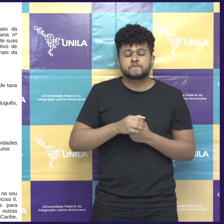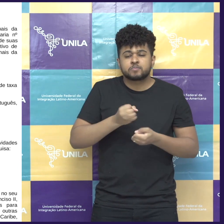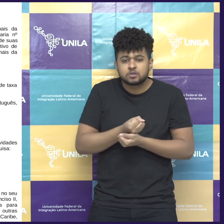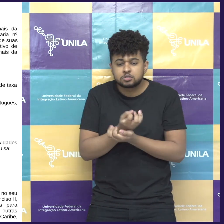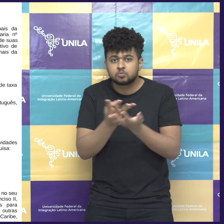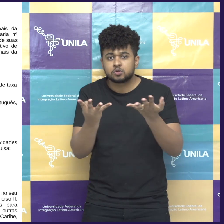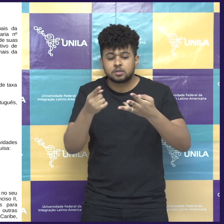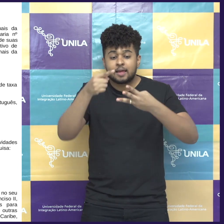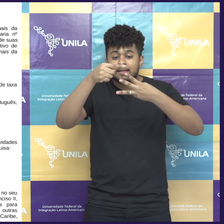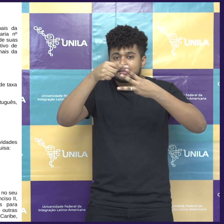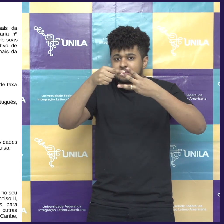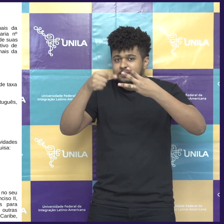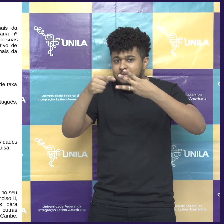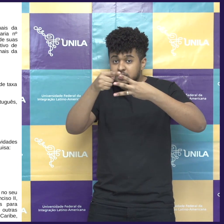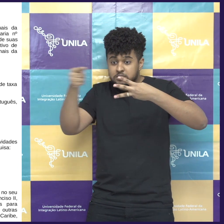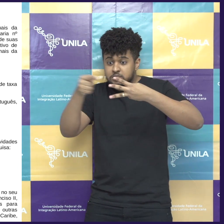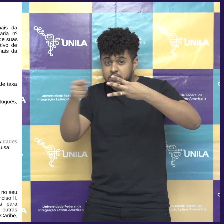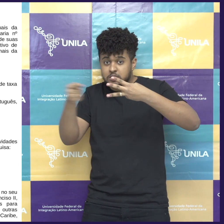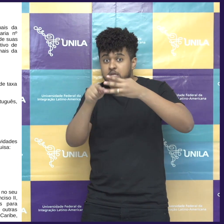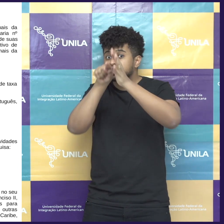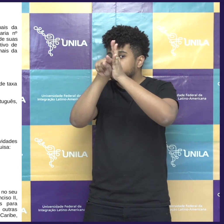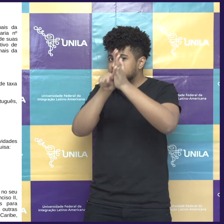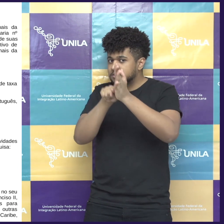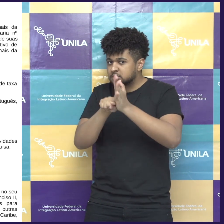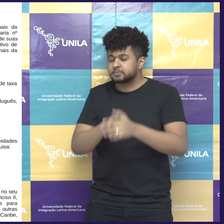distribuídas em 3 linhas de pesquisa.